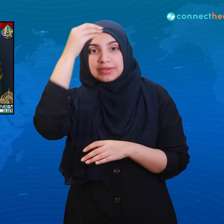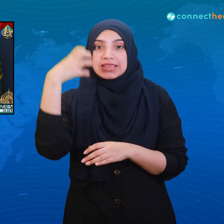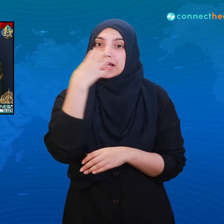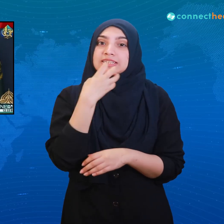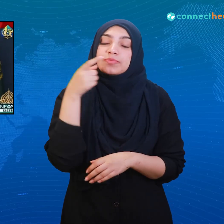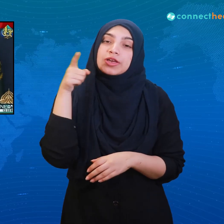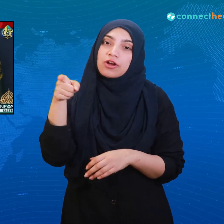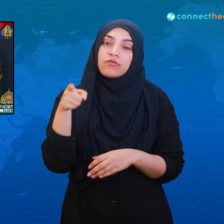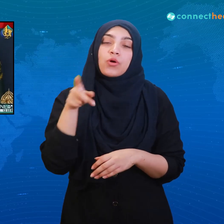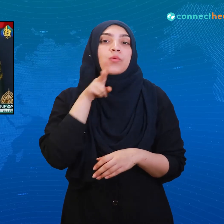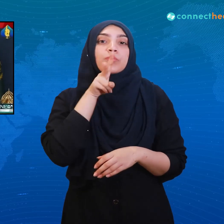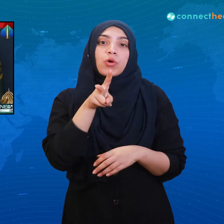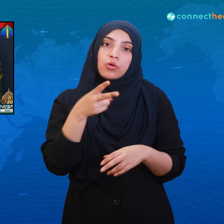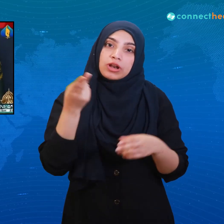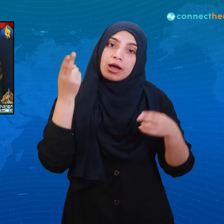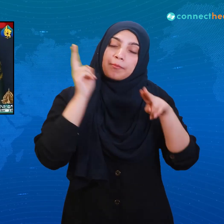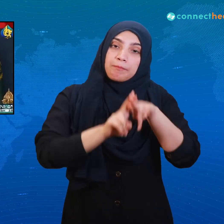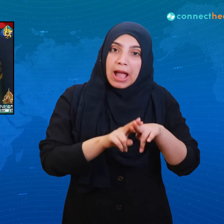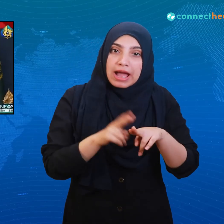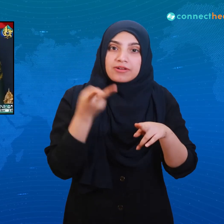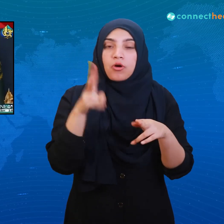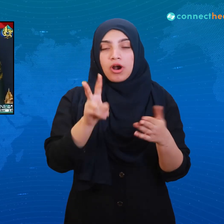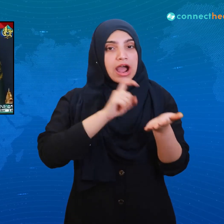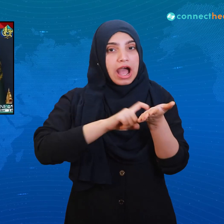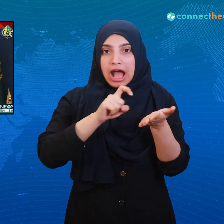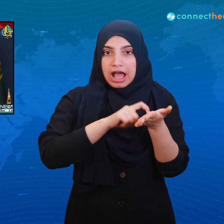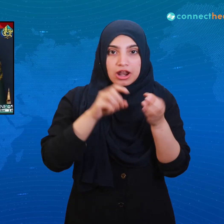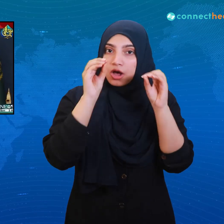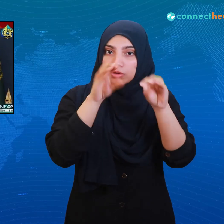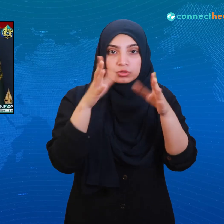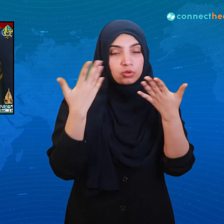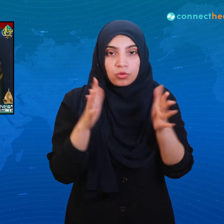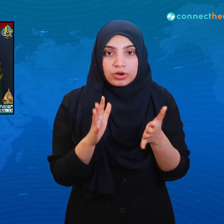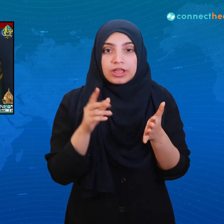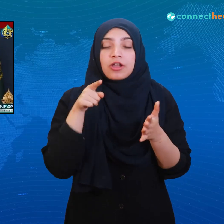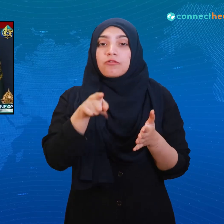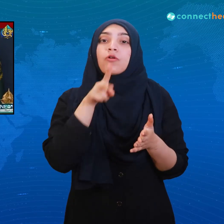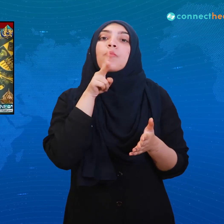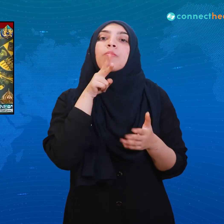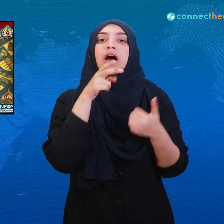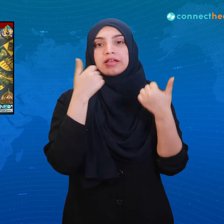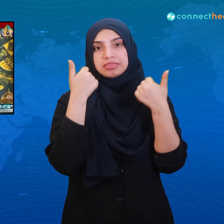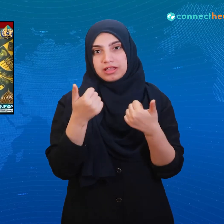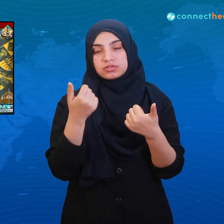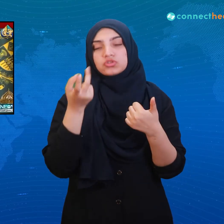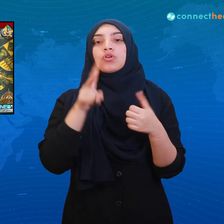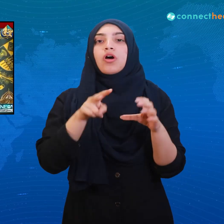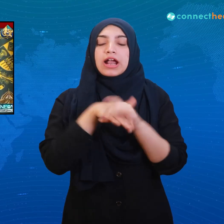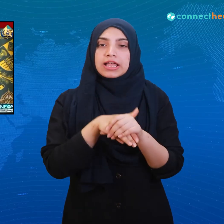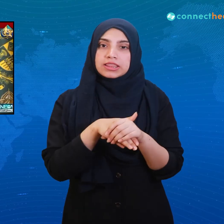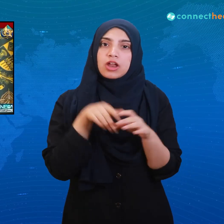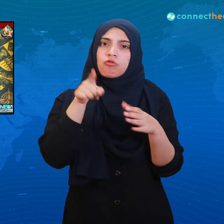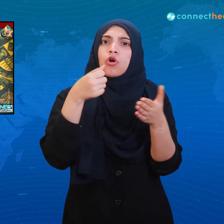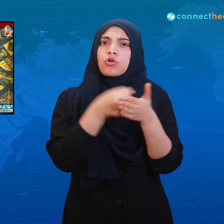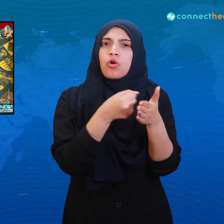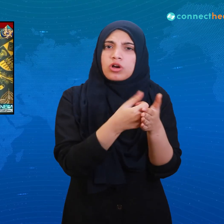किया, रिजेक्ट किया एक वो मूव रिजीम चेंज की जो कोशिश की गई थी पाकिस्तान के 22 करोड़ अवाम